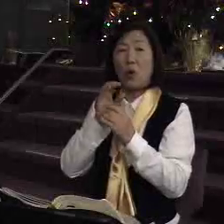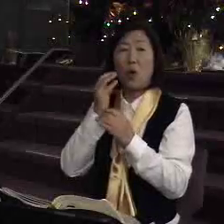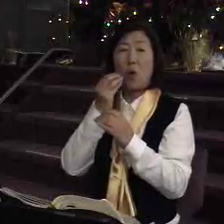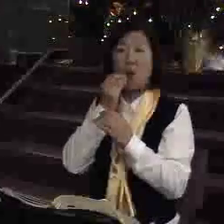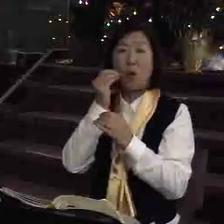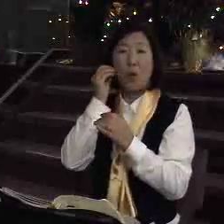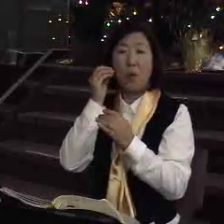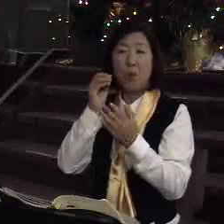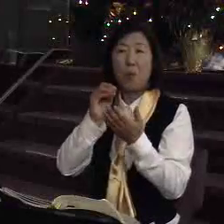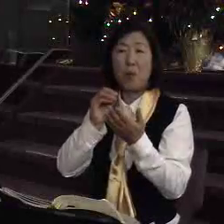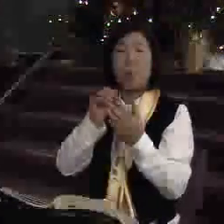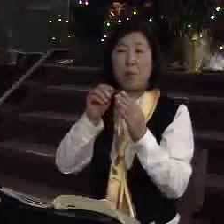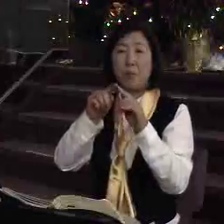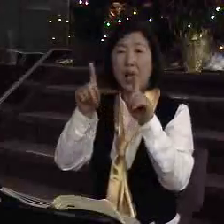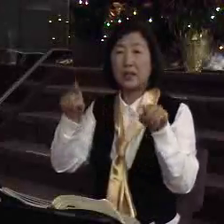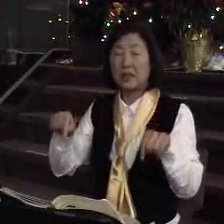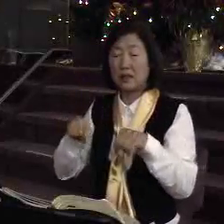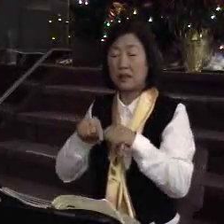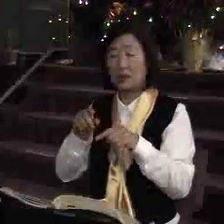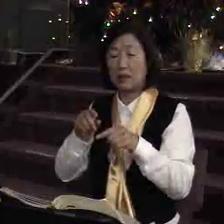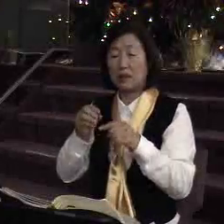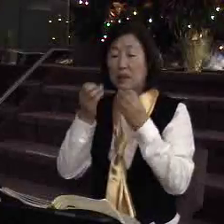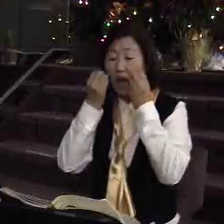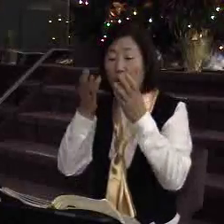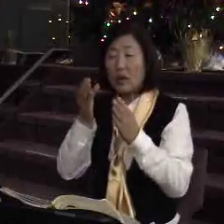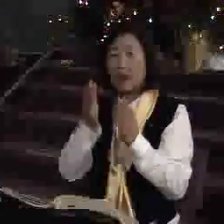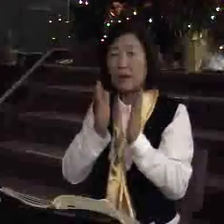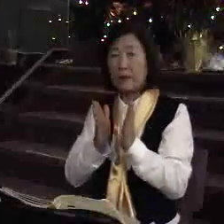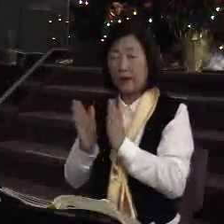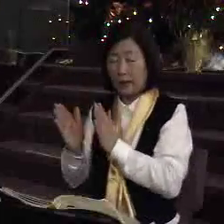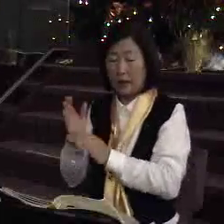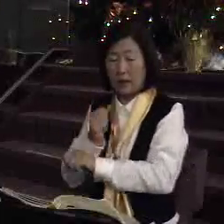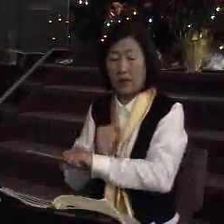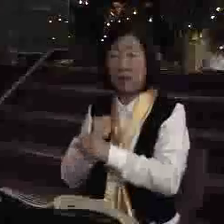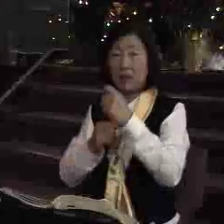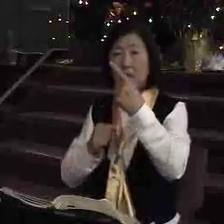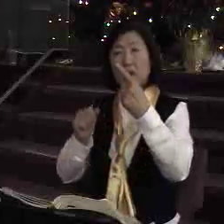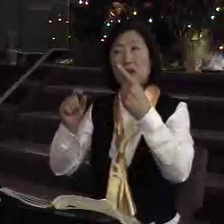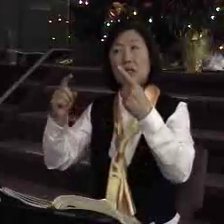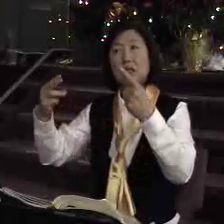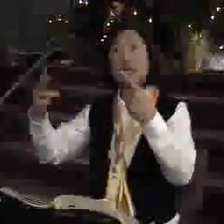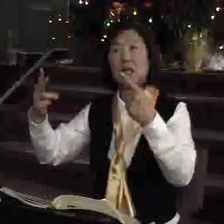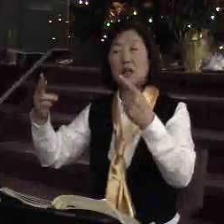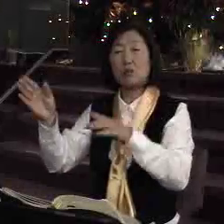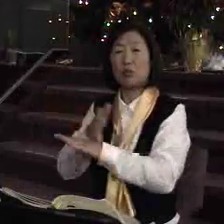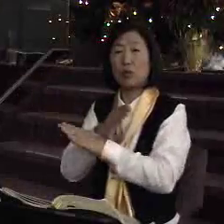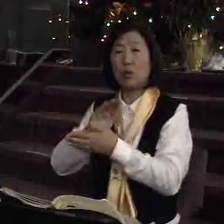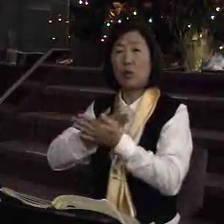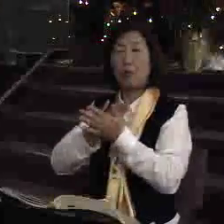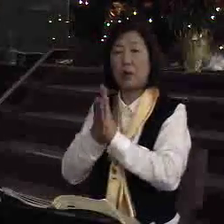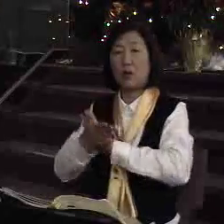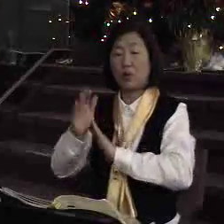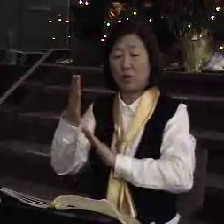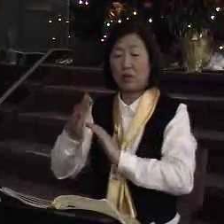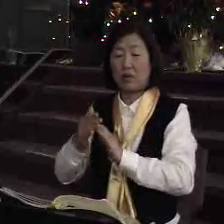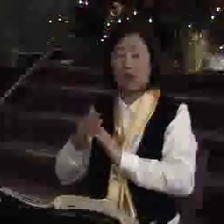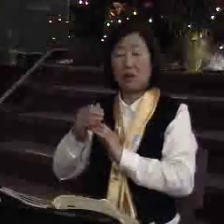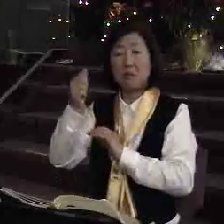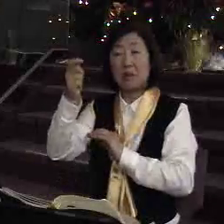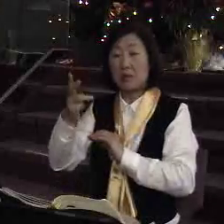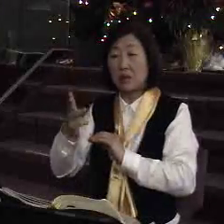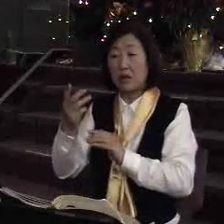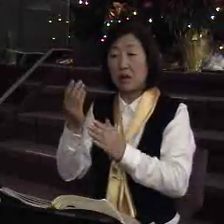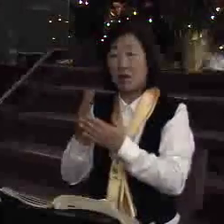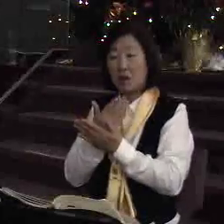부르는데요. 새해부터 새 단장을 합니다. 1월 2일부터 변경되게 되는데 그 며칠 남은 기간